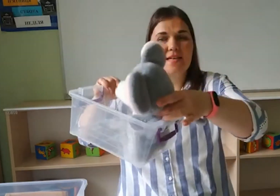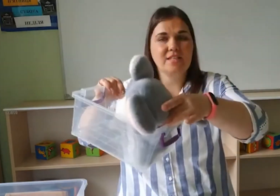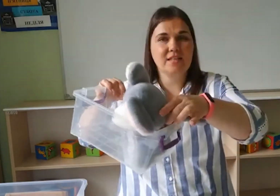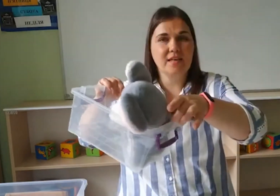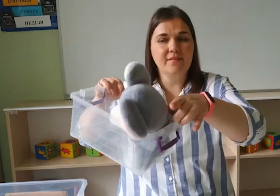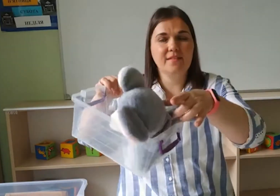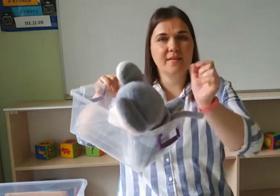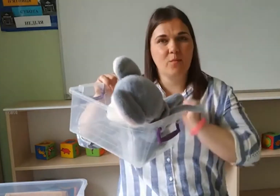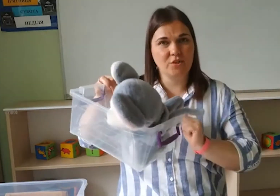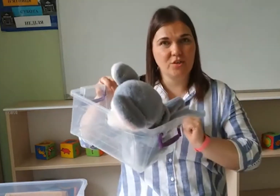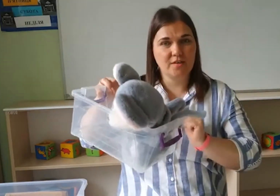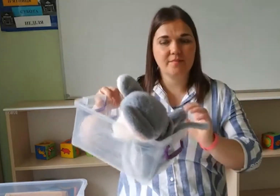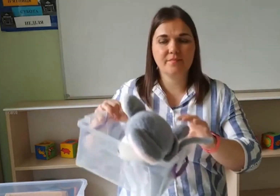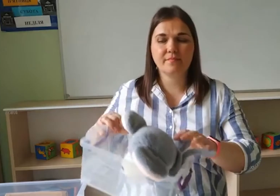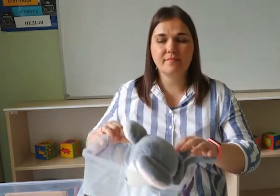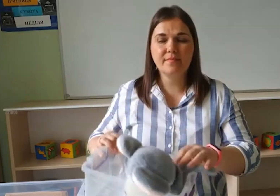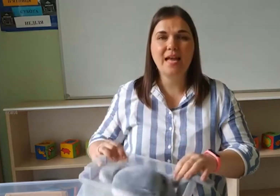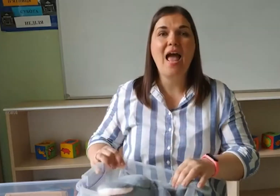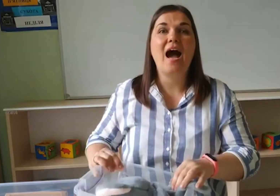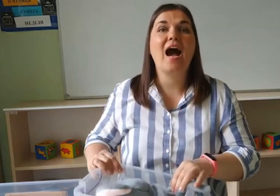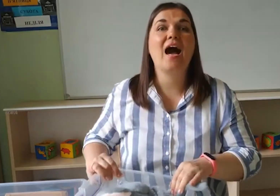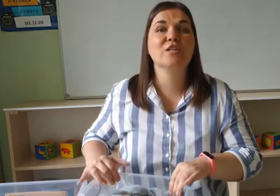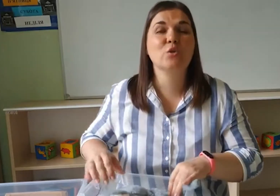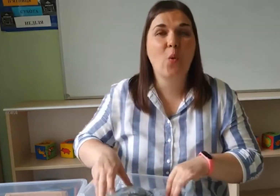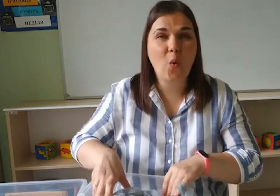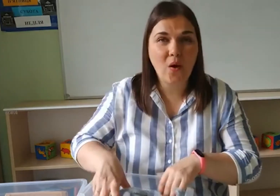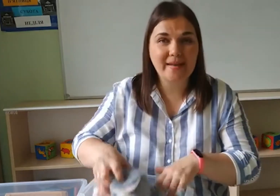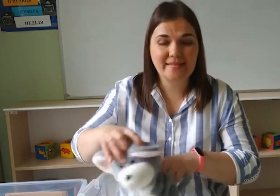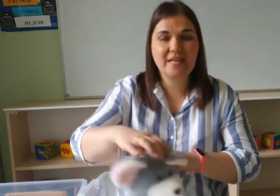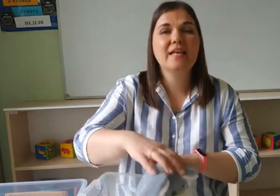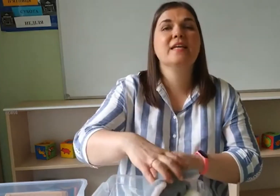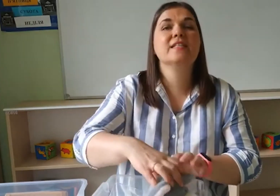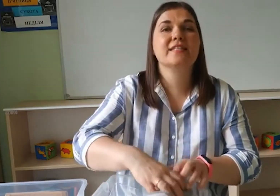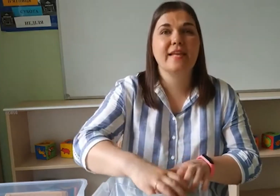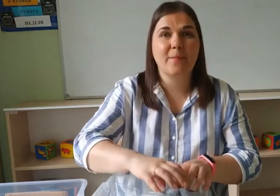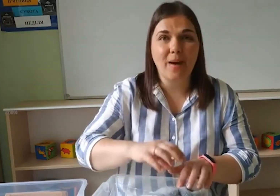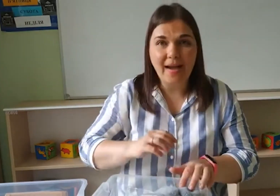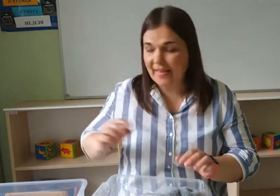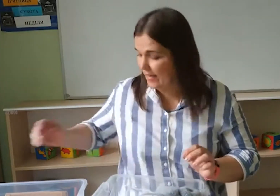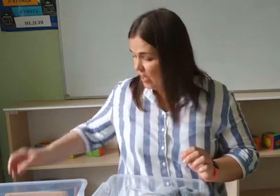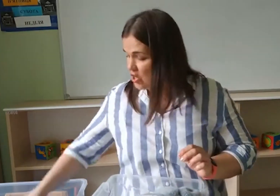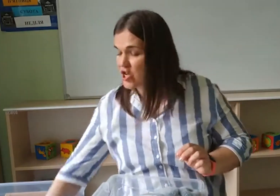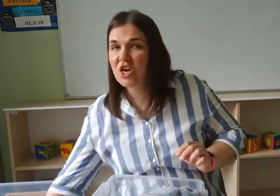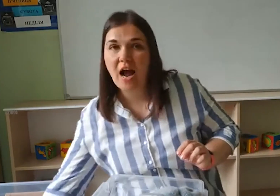Зайшла в теремочок. Аж ось стрибає